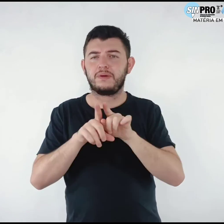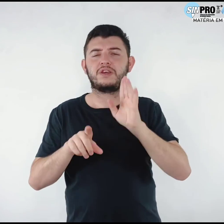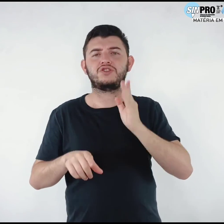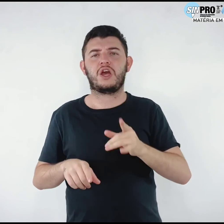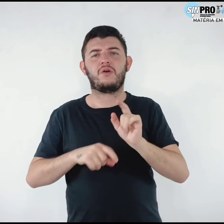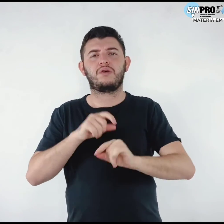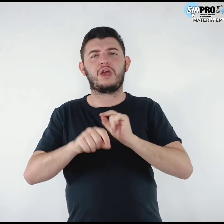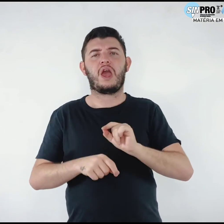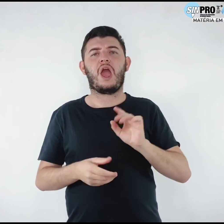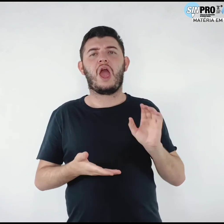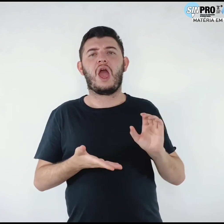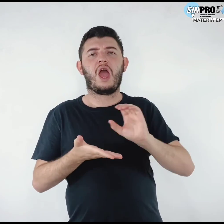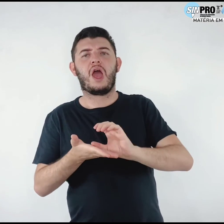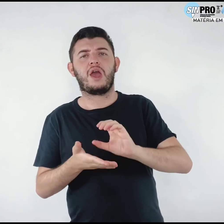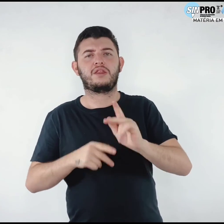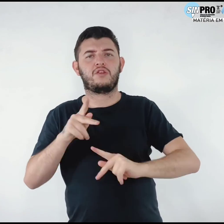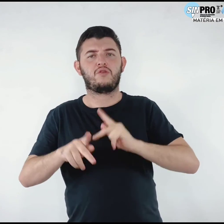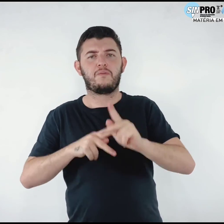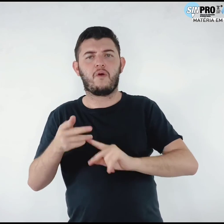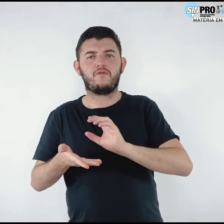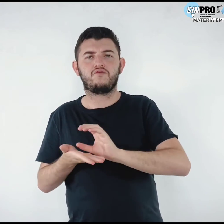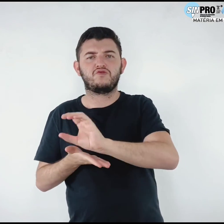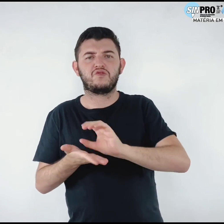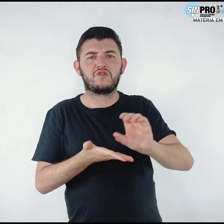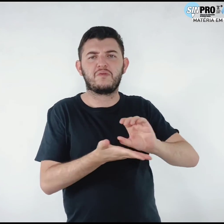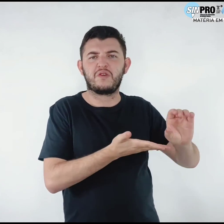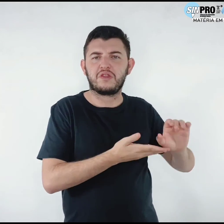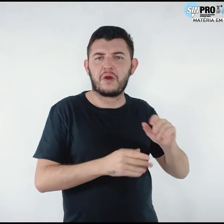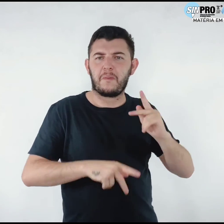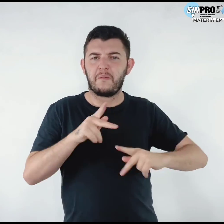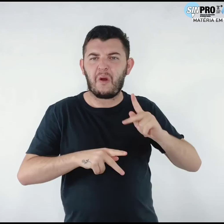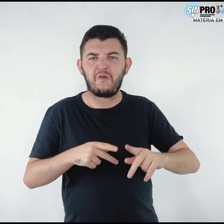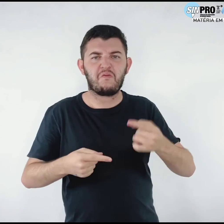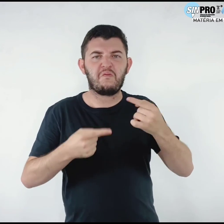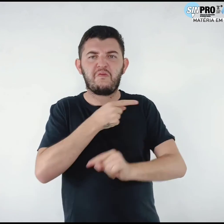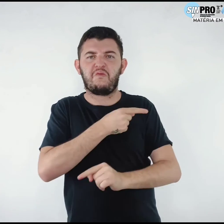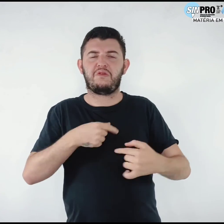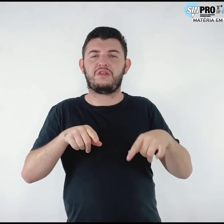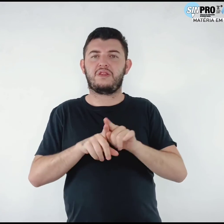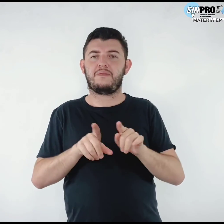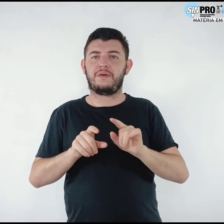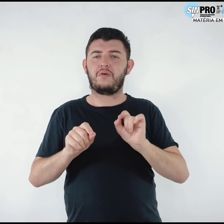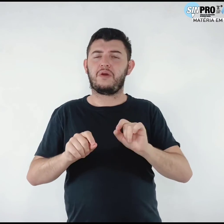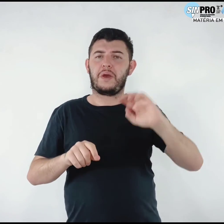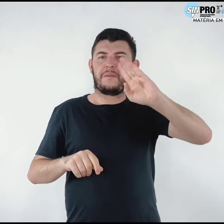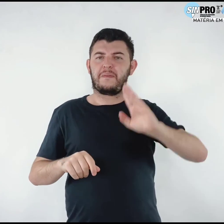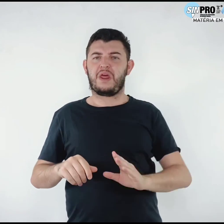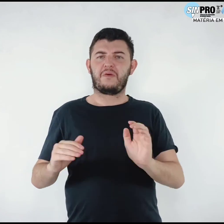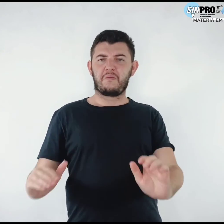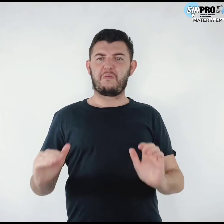a população, contra a soberania do Estado brasileiro e contra